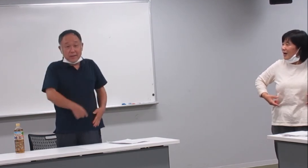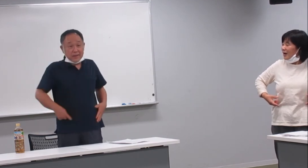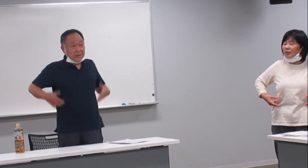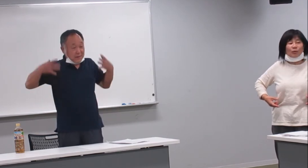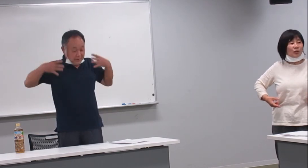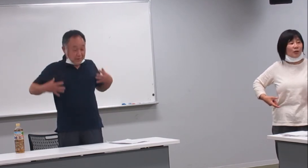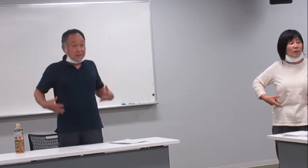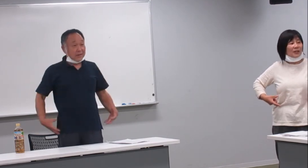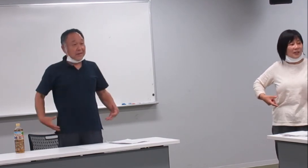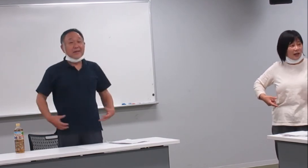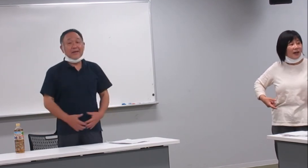清正子。 宮。